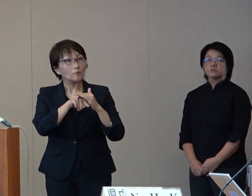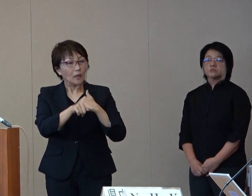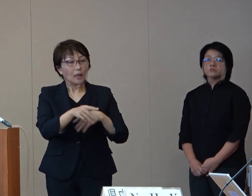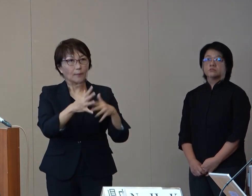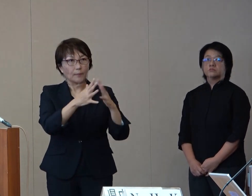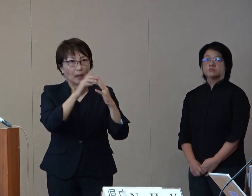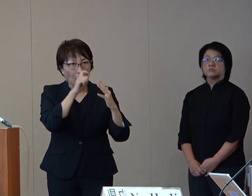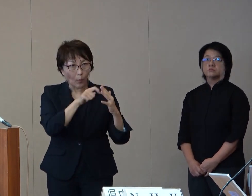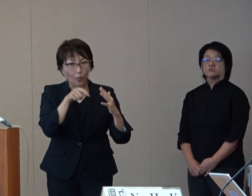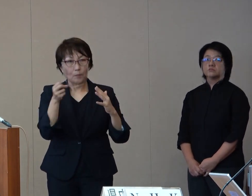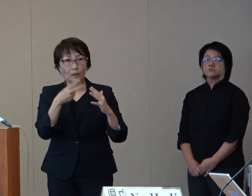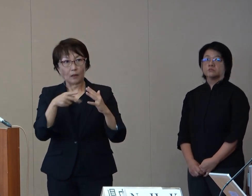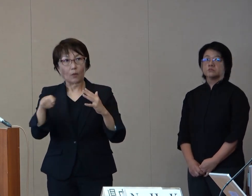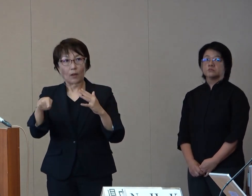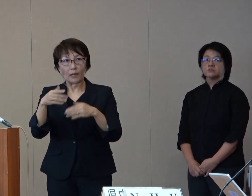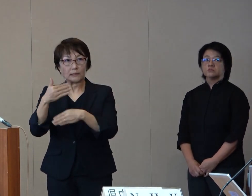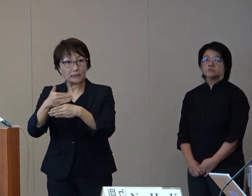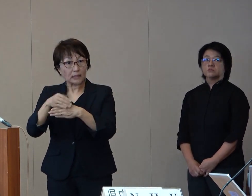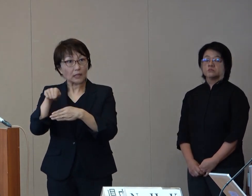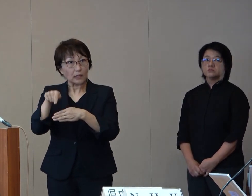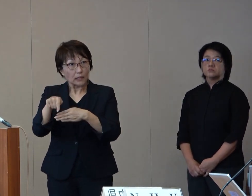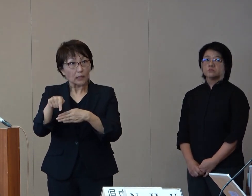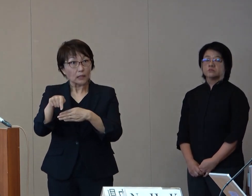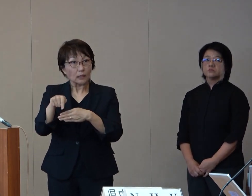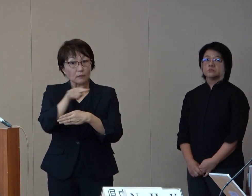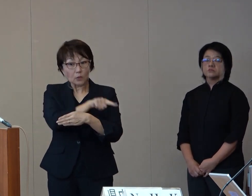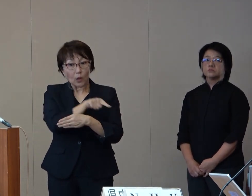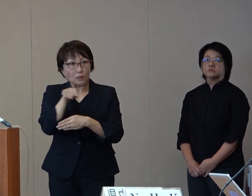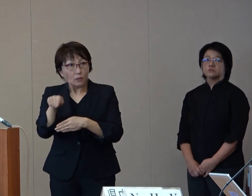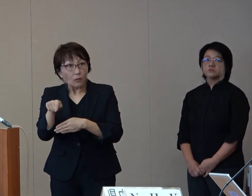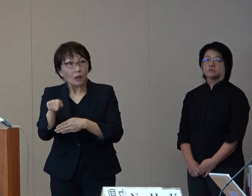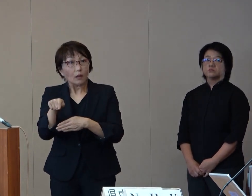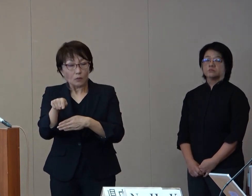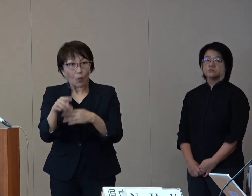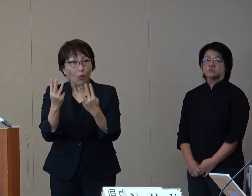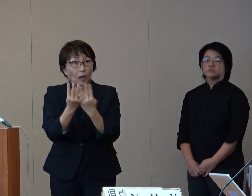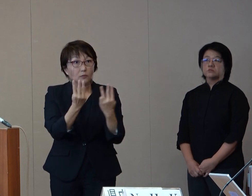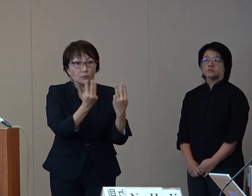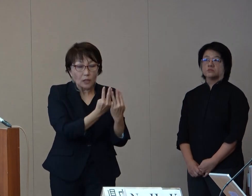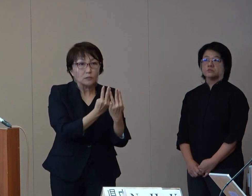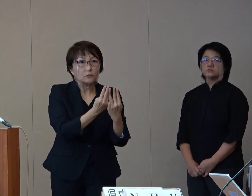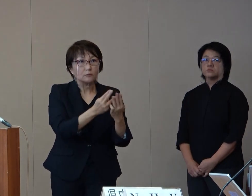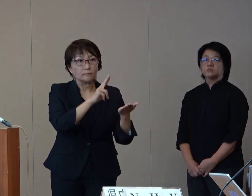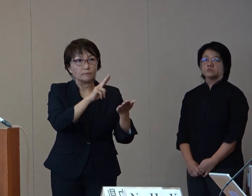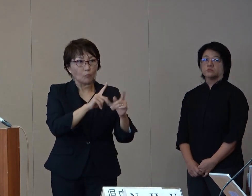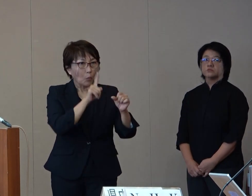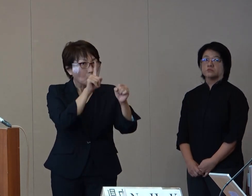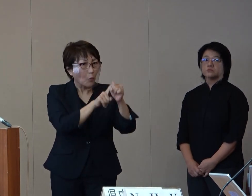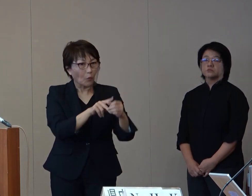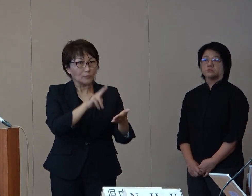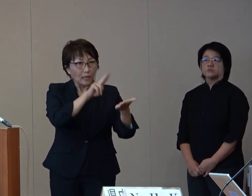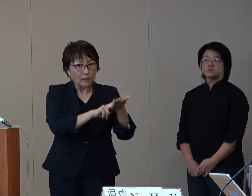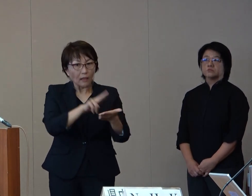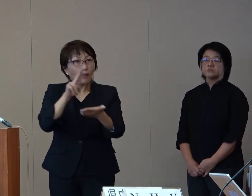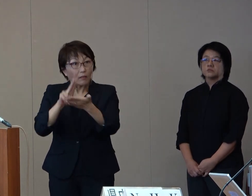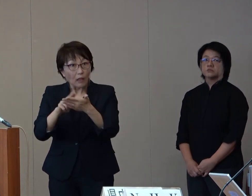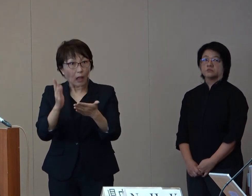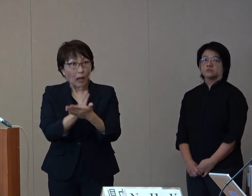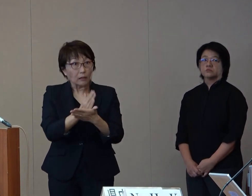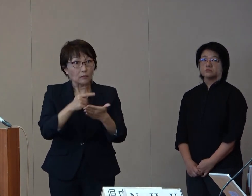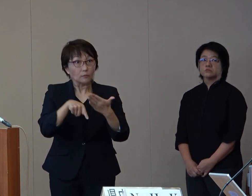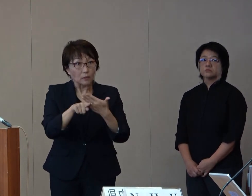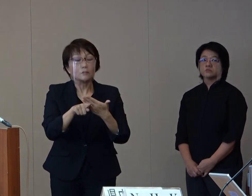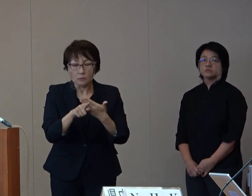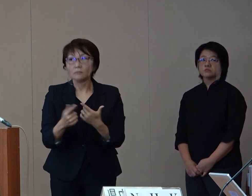宮古島市もしカードの違いピッチそれぞれと通知も駆除制定されてから出されていると言う